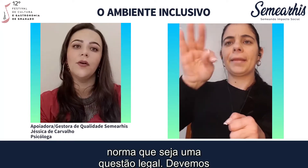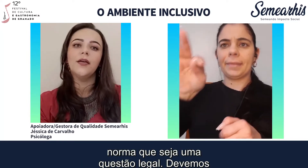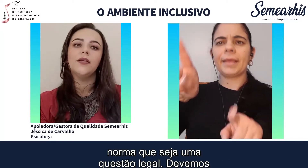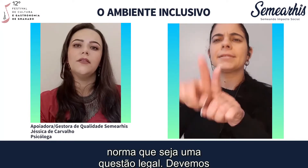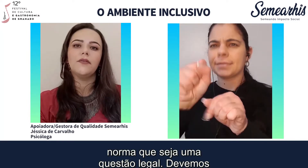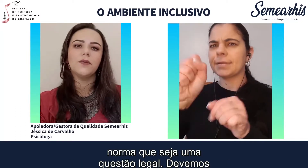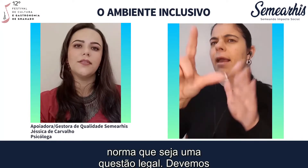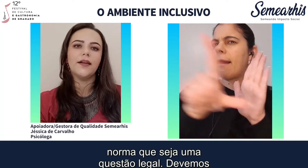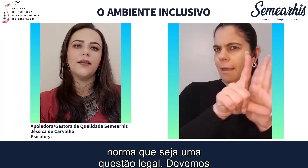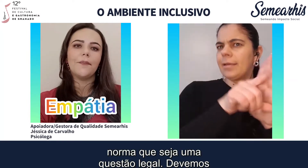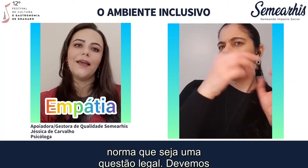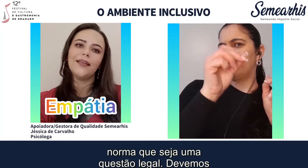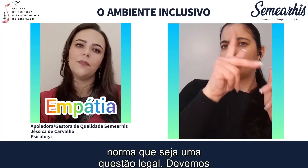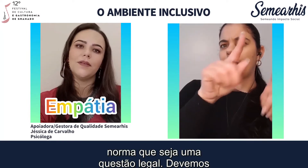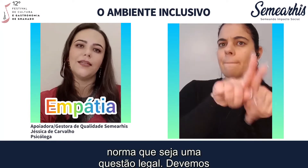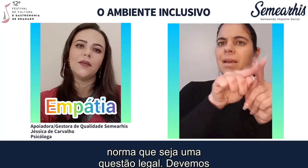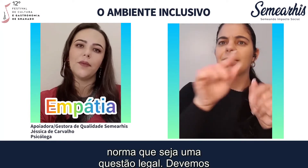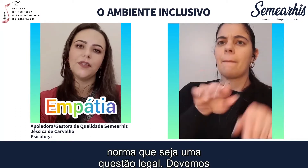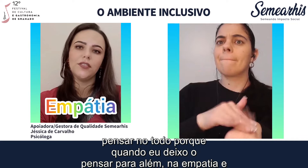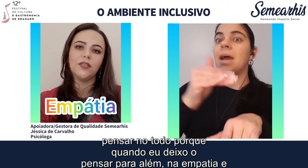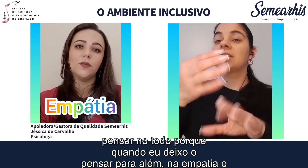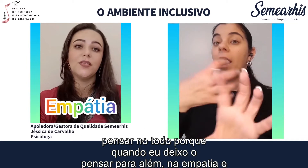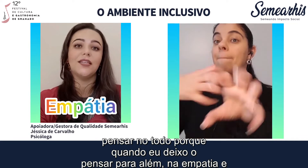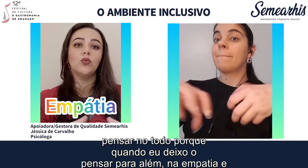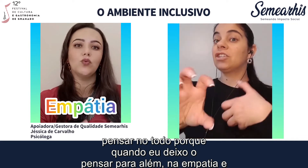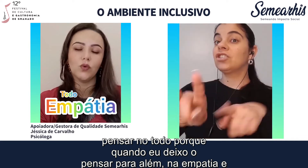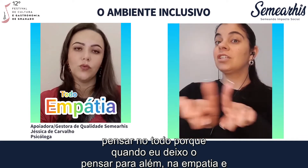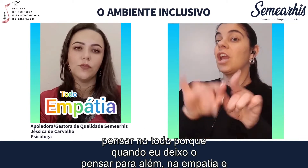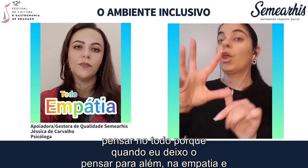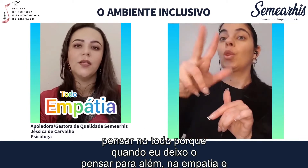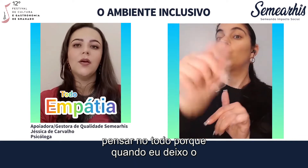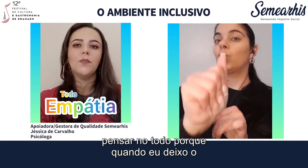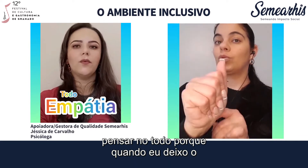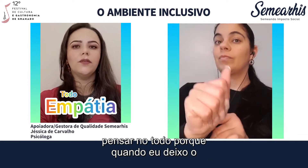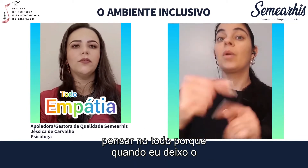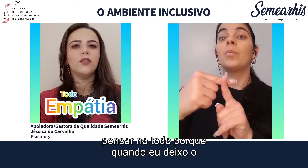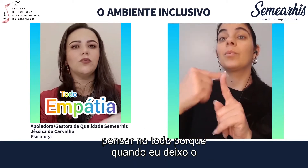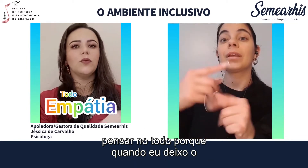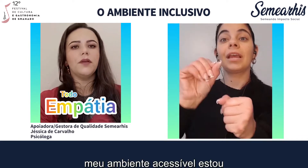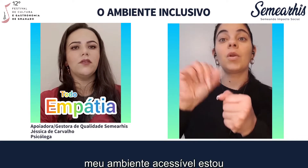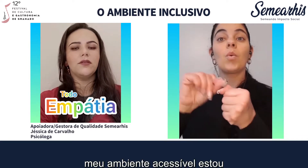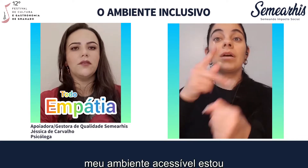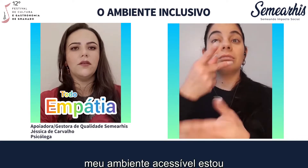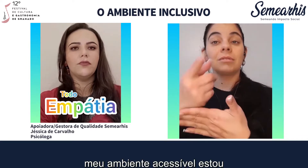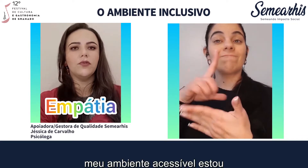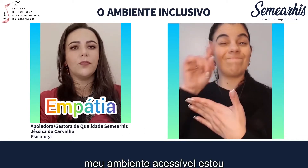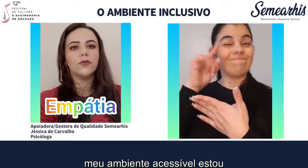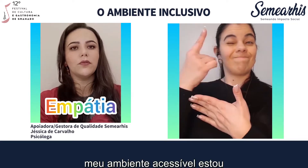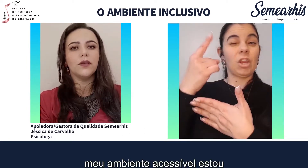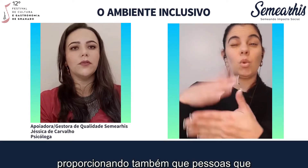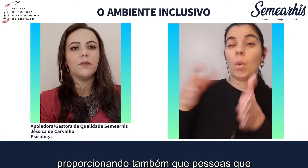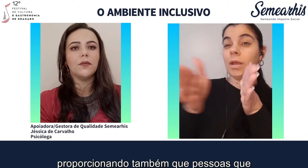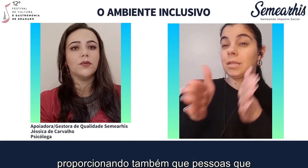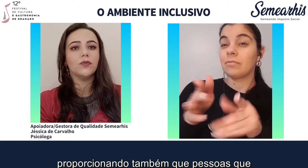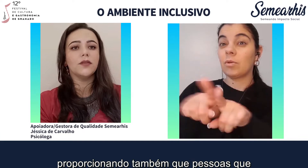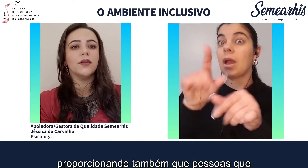legal, devemos pensar para além, pensar na empatia e pensar no todo. Porque quando eu deixo o meu ambiente acessível, eu estou